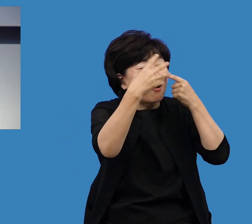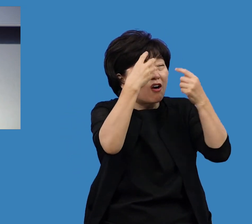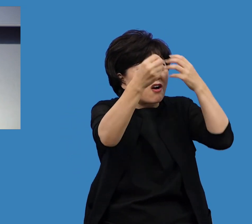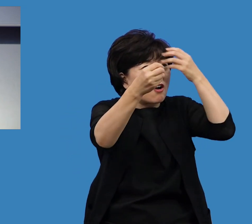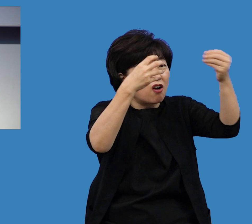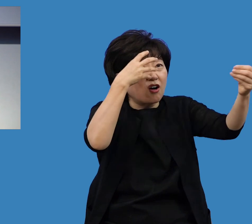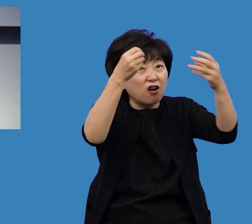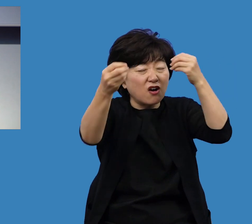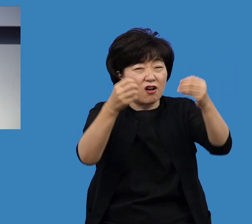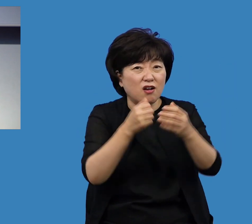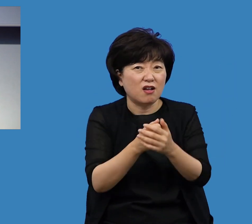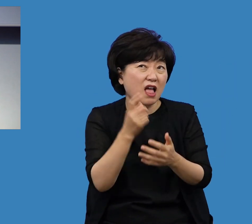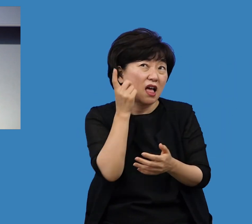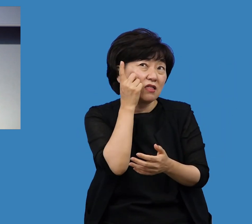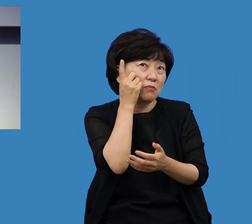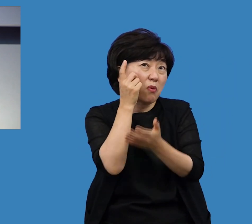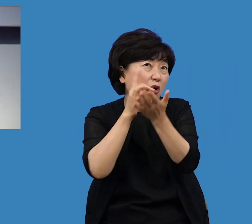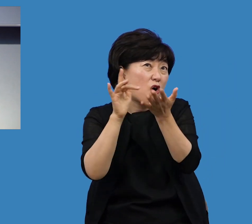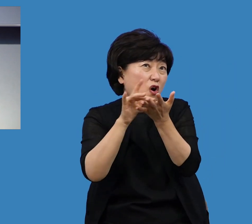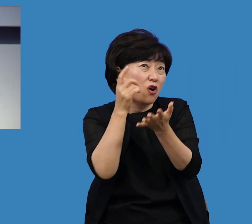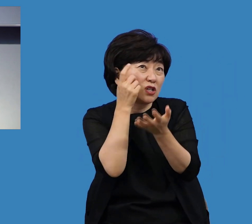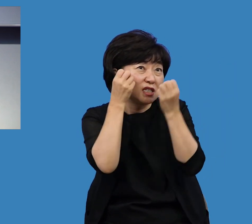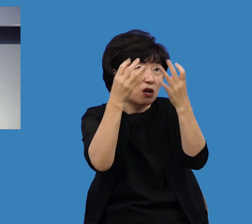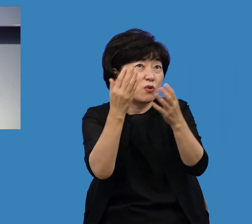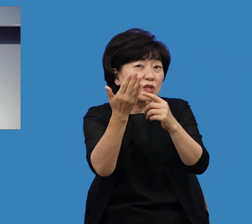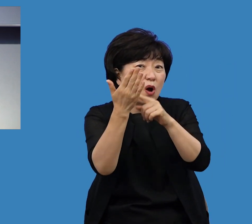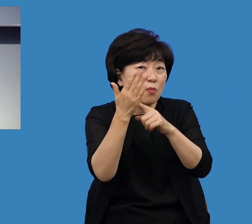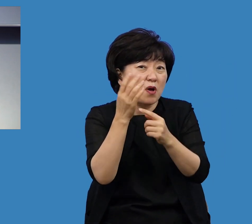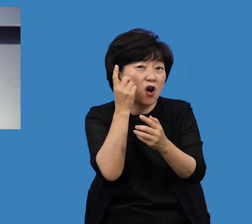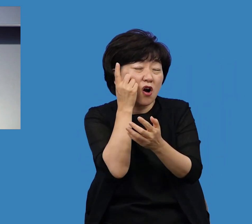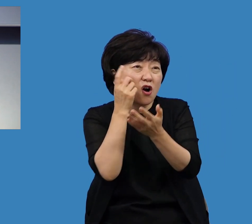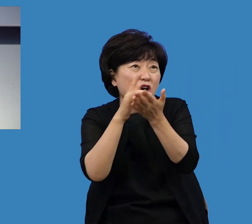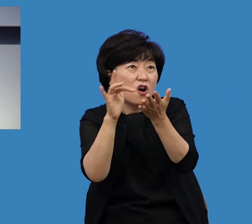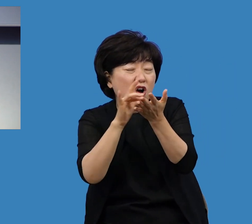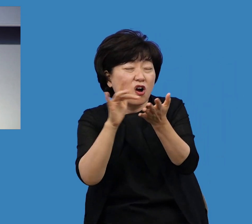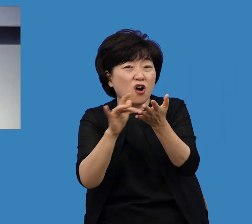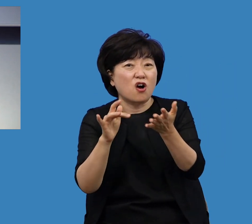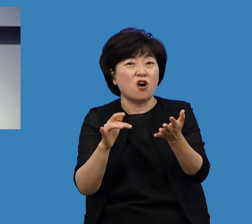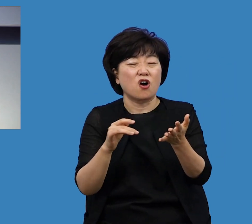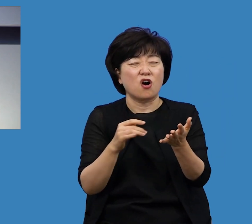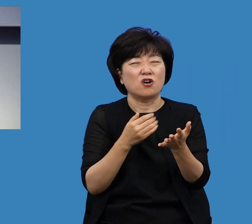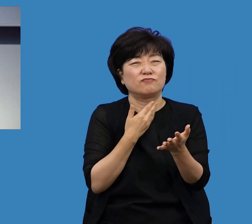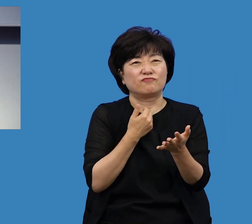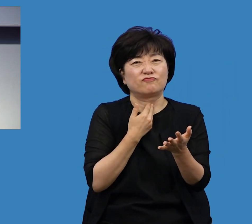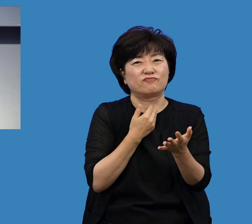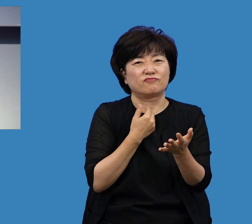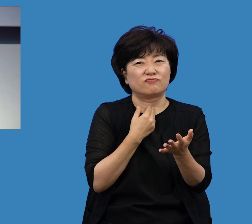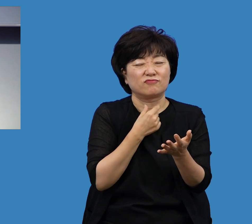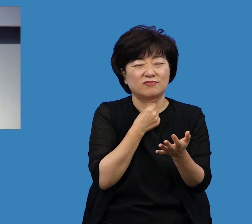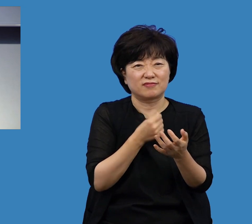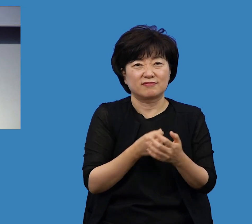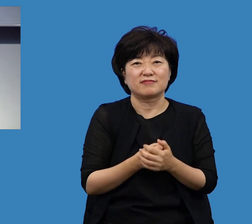아이폰 새로 나오면 거기에 대한 갈망 안 생겨? 아이폰의 영에서 자유로워? 아이폰 안 쓰나?